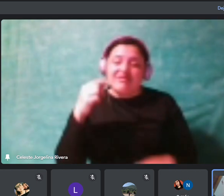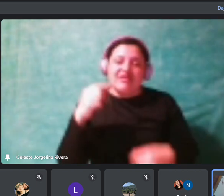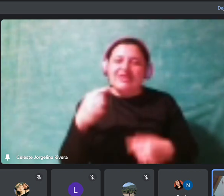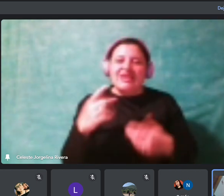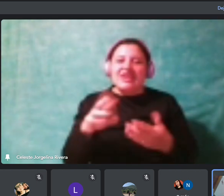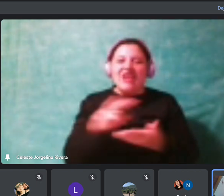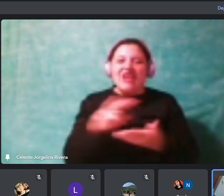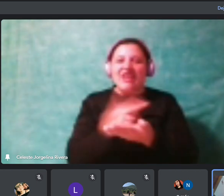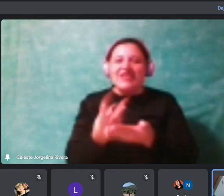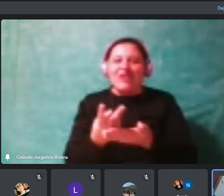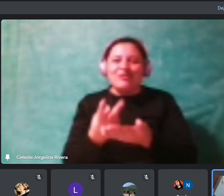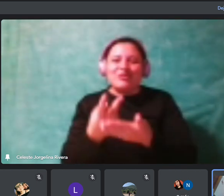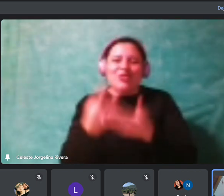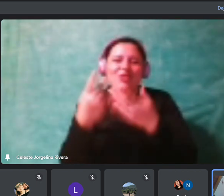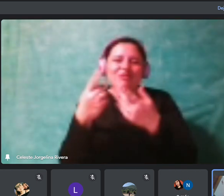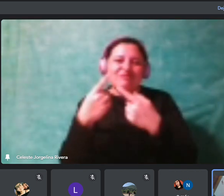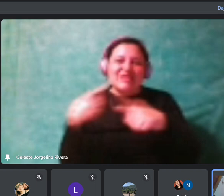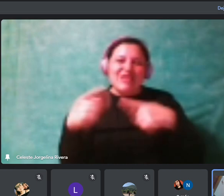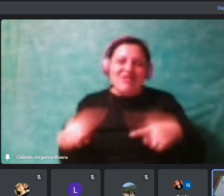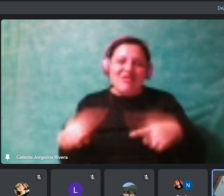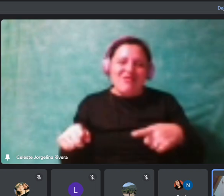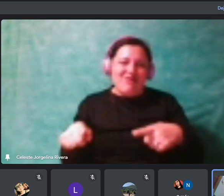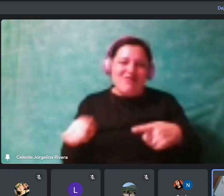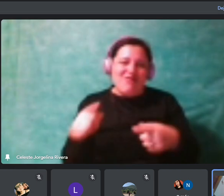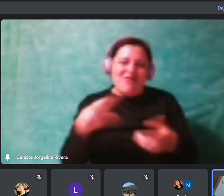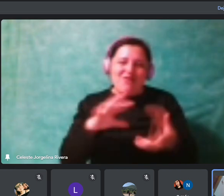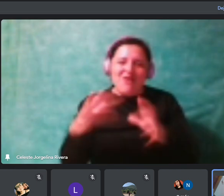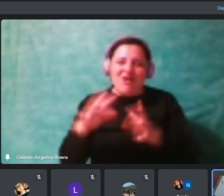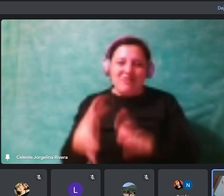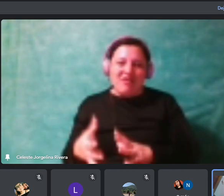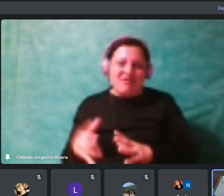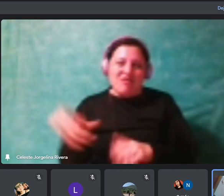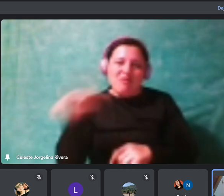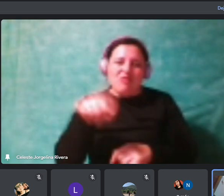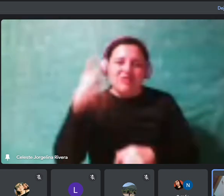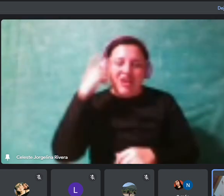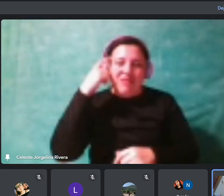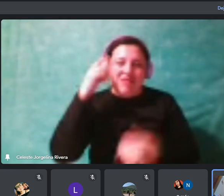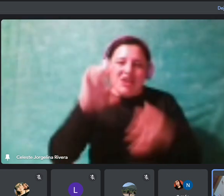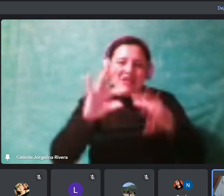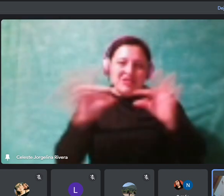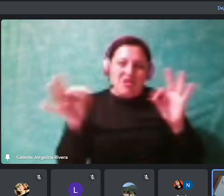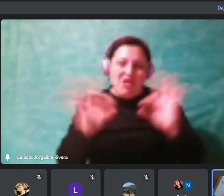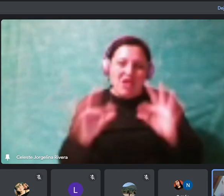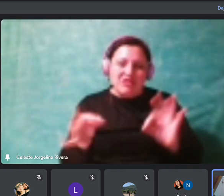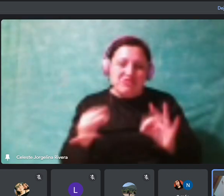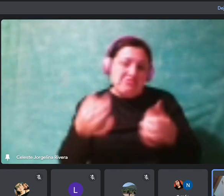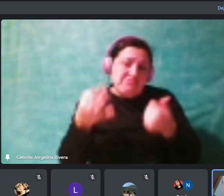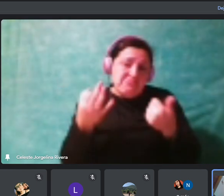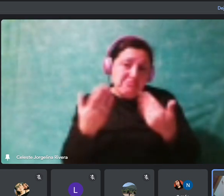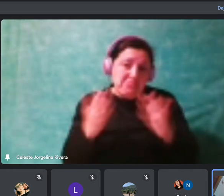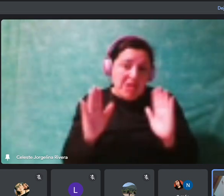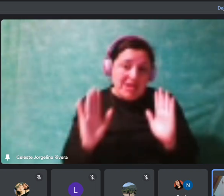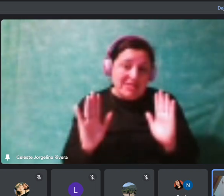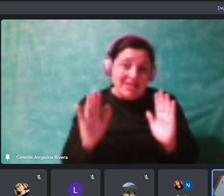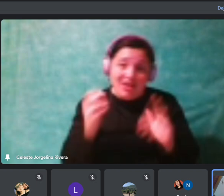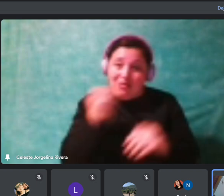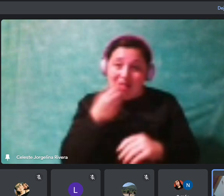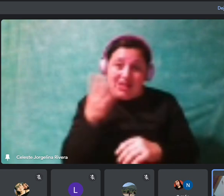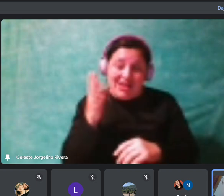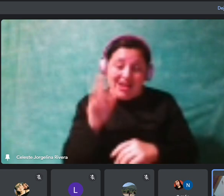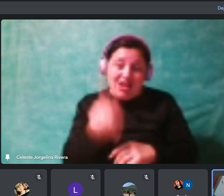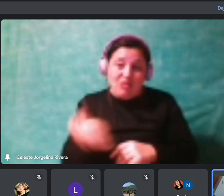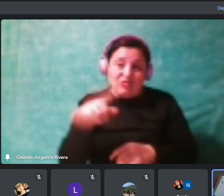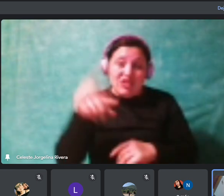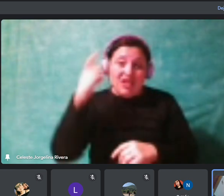brindar la versión en castellano y estarían bien, recuerden siempre, que respondan a esto que ustedes